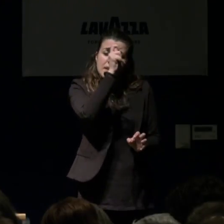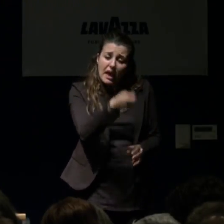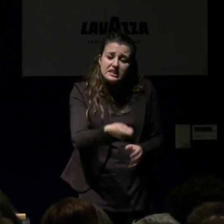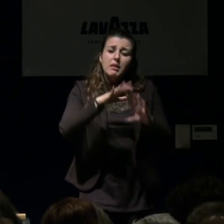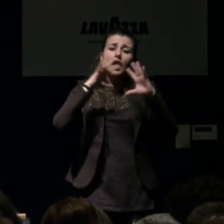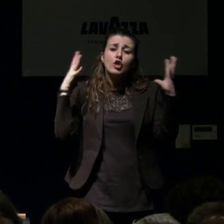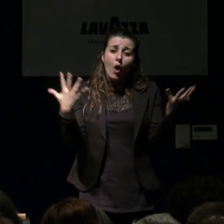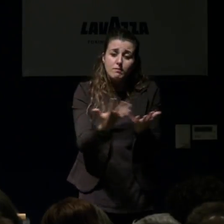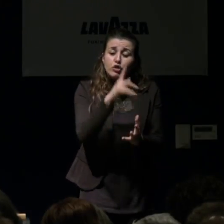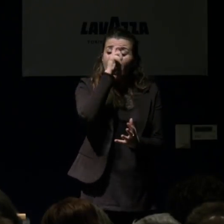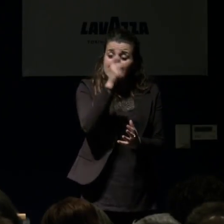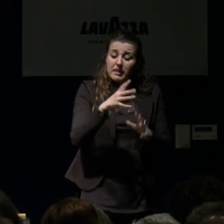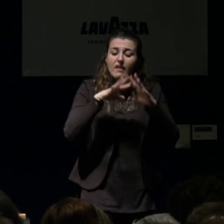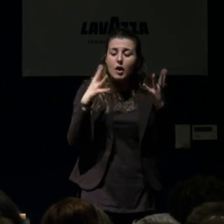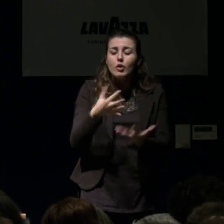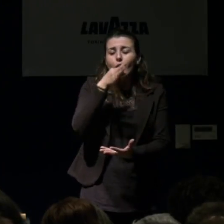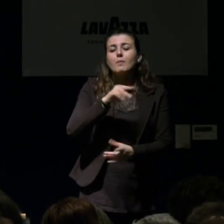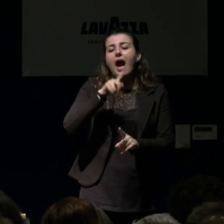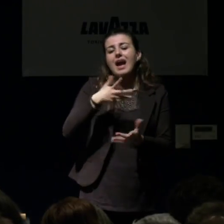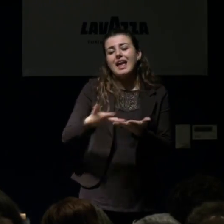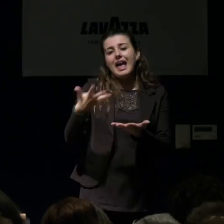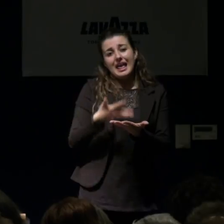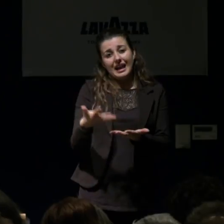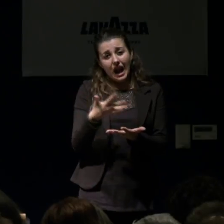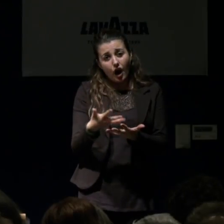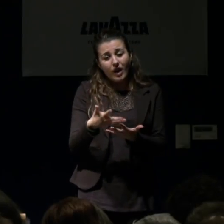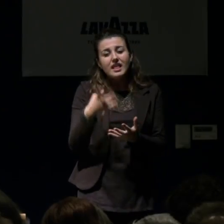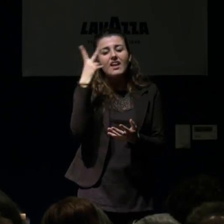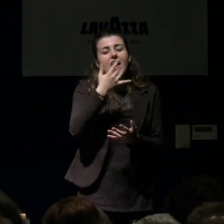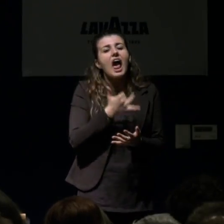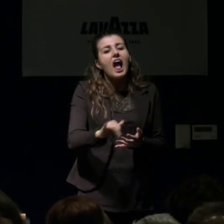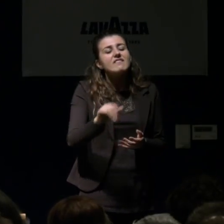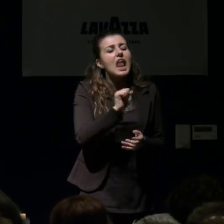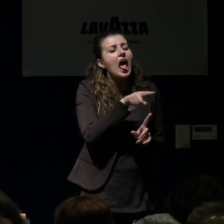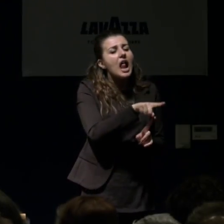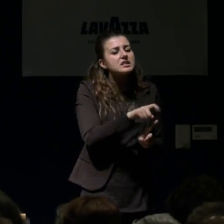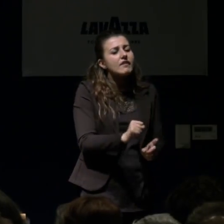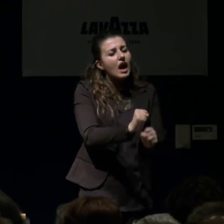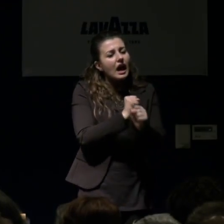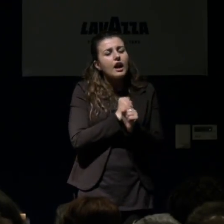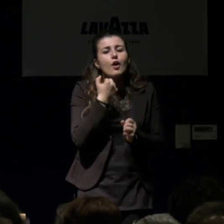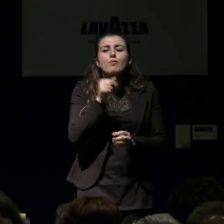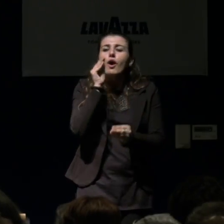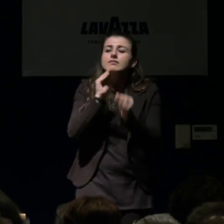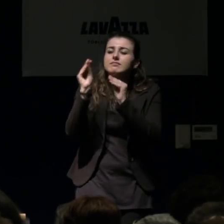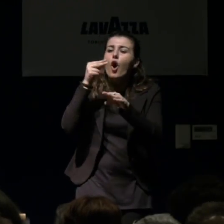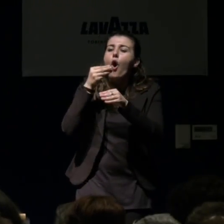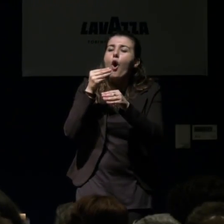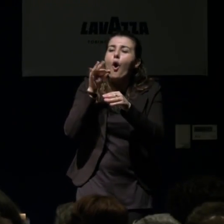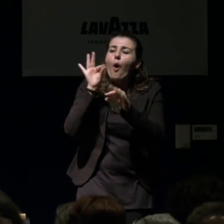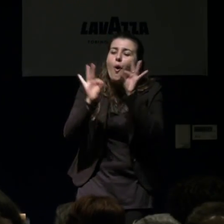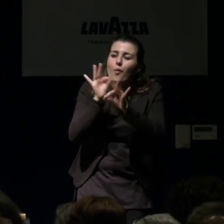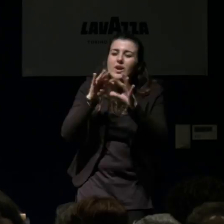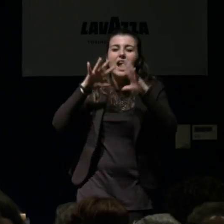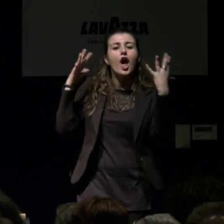proprio perché lo rispettava lo raccontavano e alla fine questa era la cosa alessandro credeva di poterlo medicare il mondo di poterlo